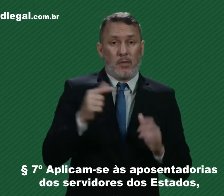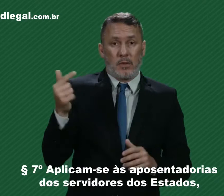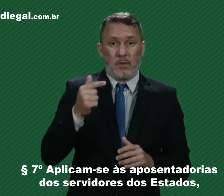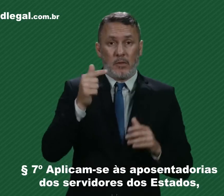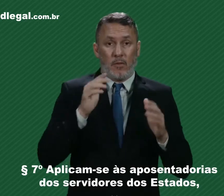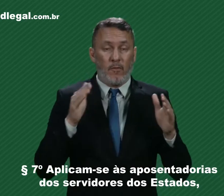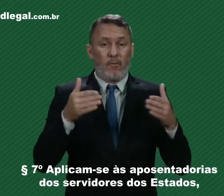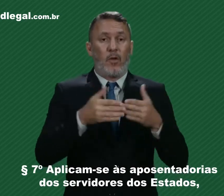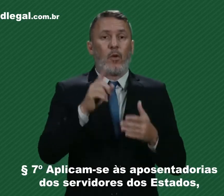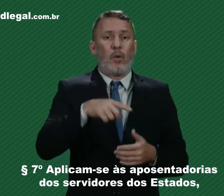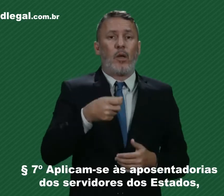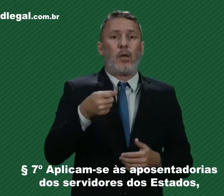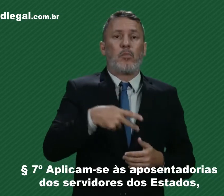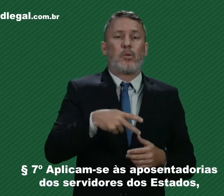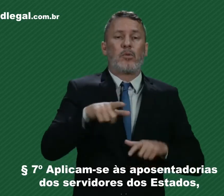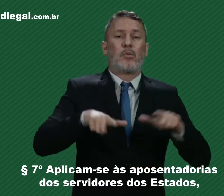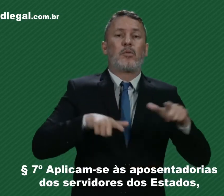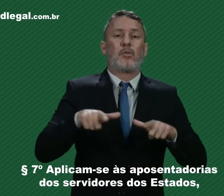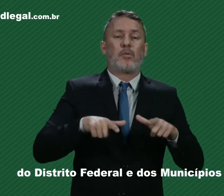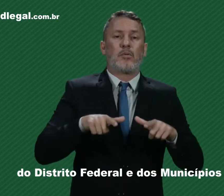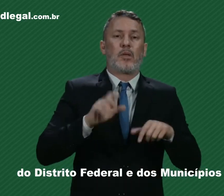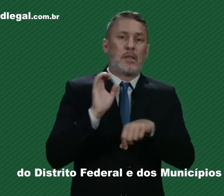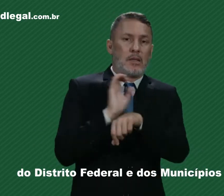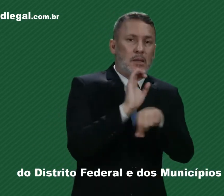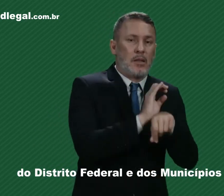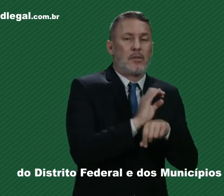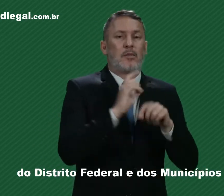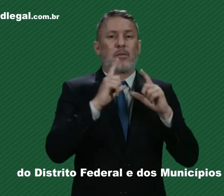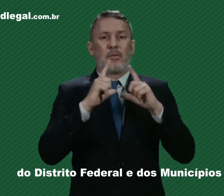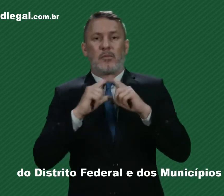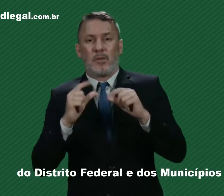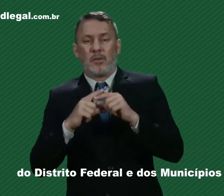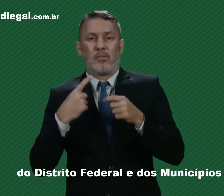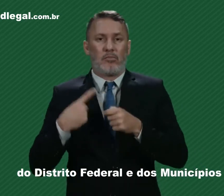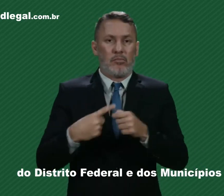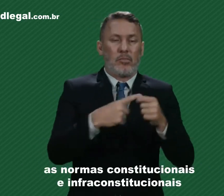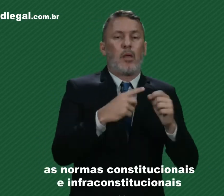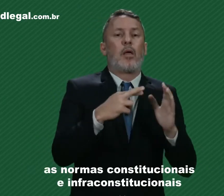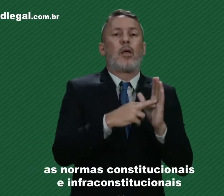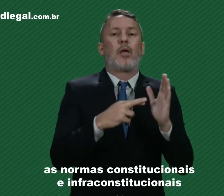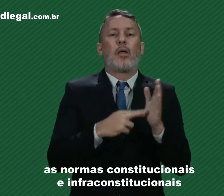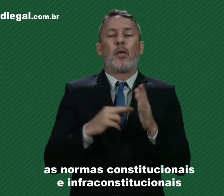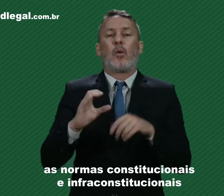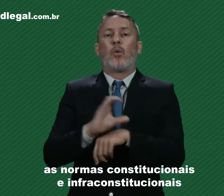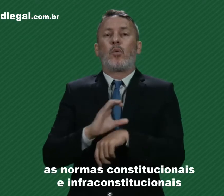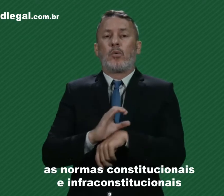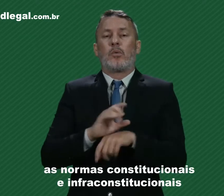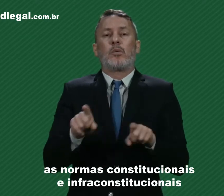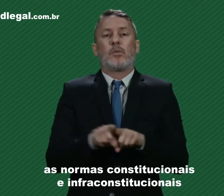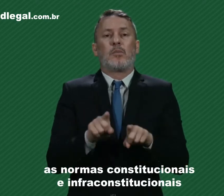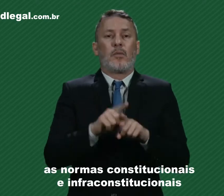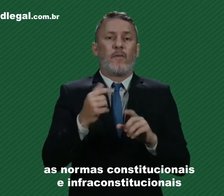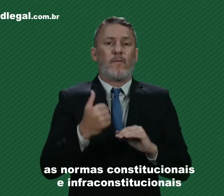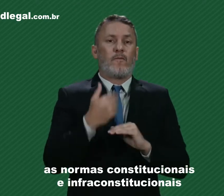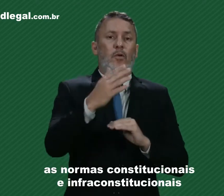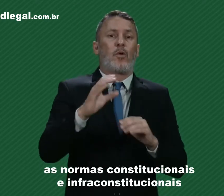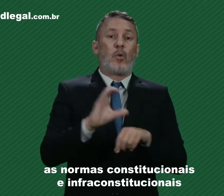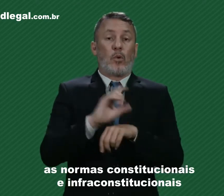às aposentadorias dos servidores dos estados do Distrito Federal e dos municípios as normas constitucionais